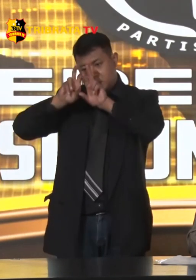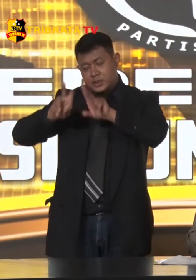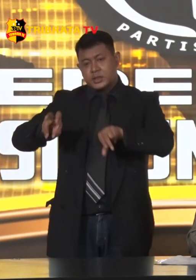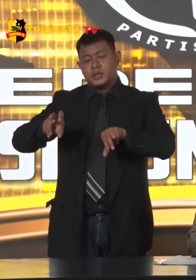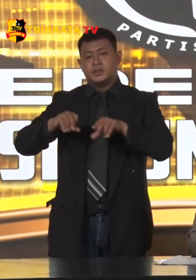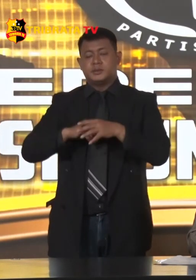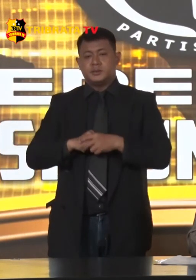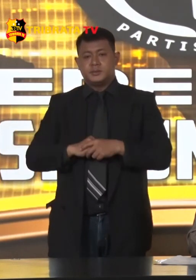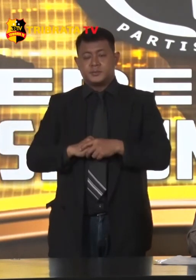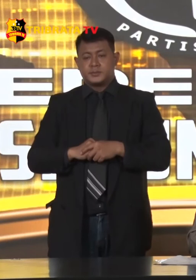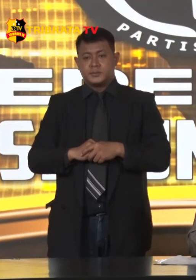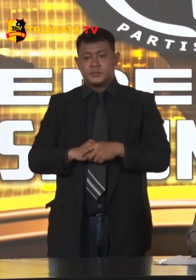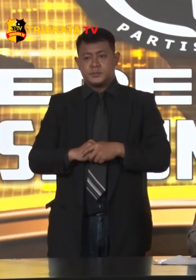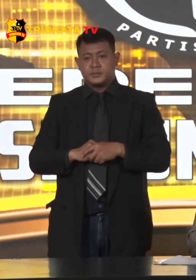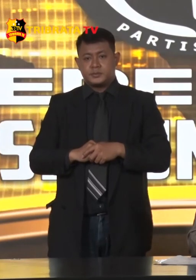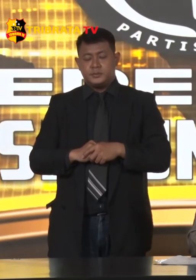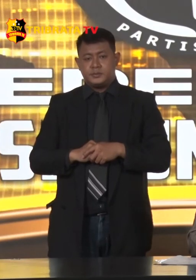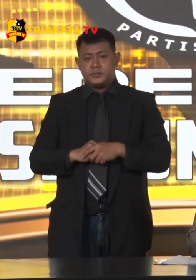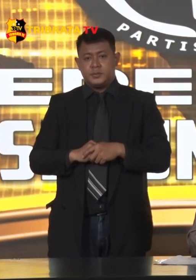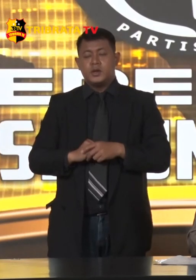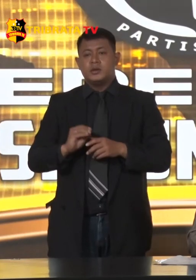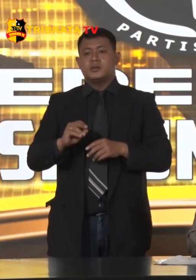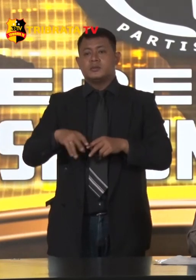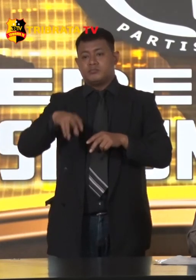Kriminal Umum Polda Metro Jaya. Ya, itu kan proses